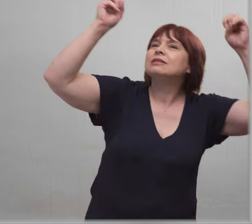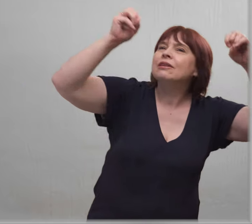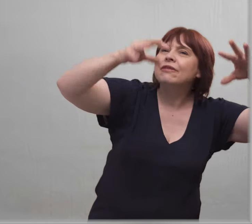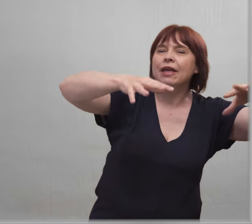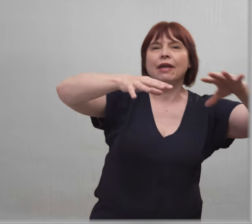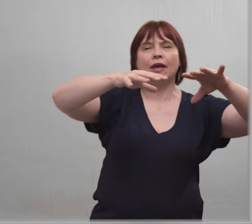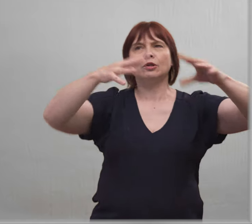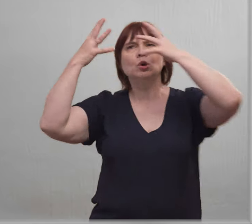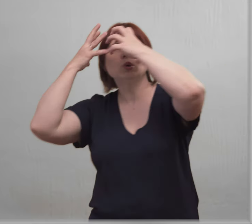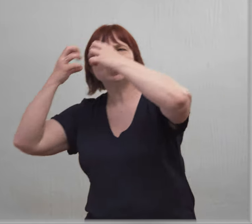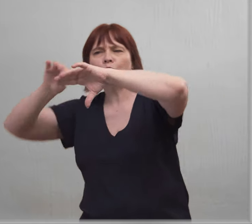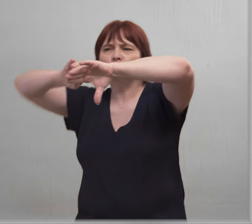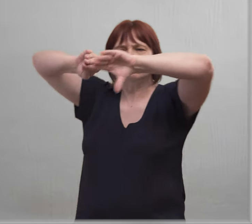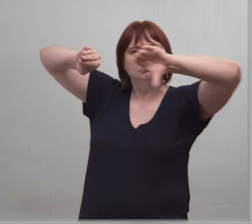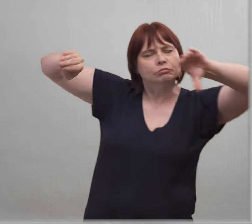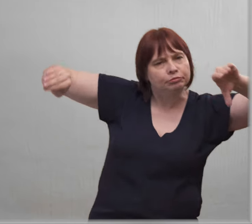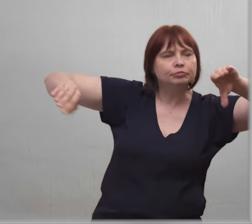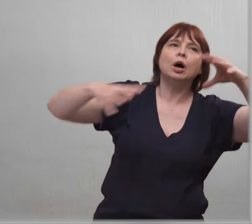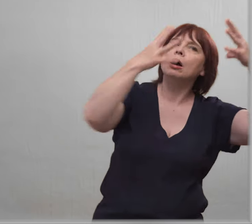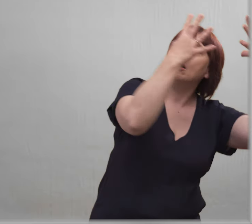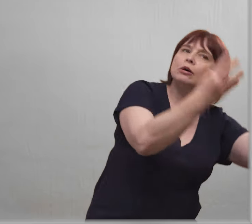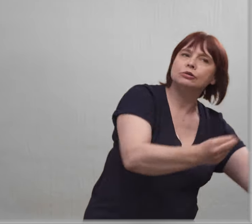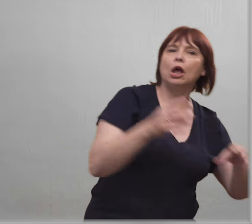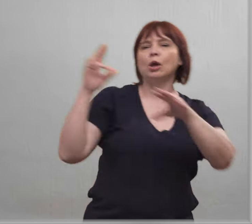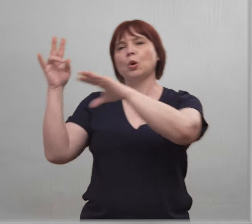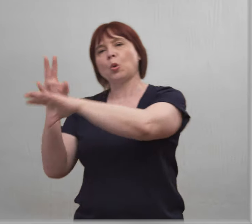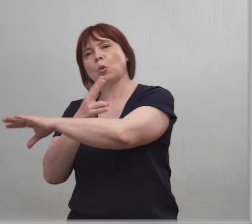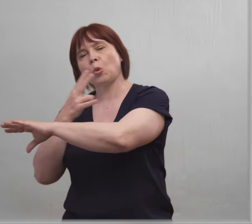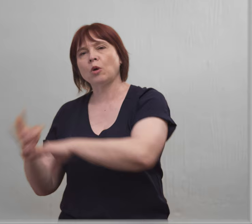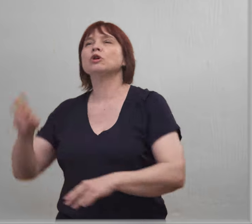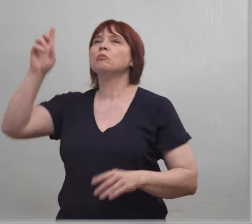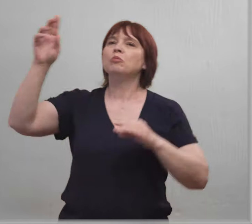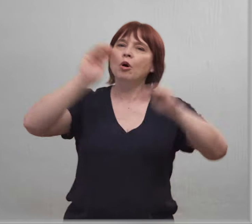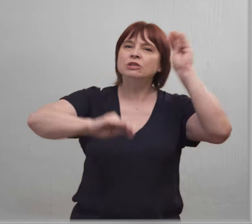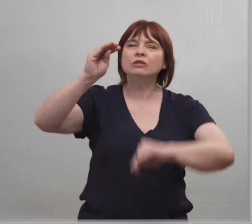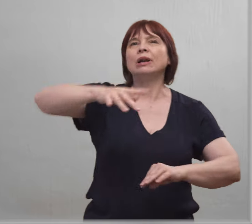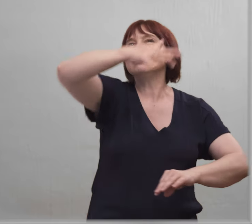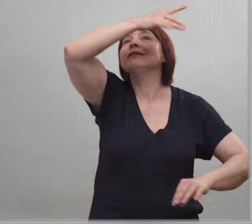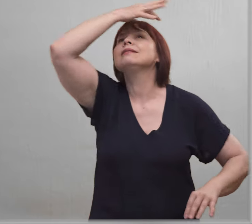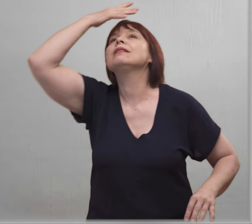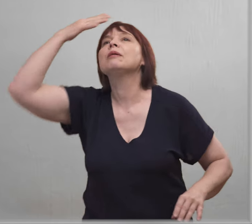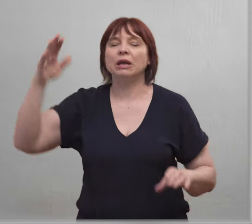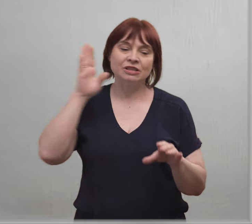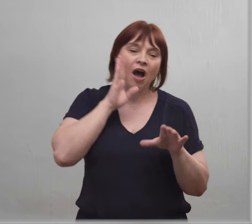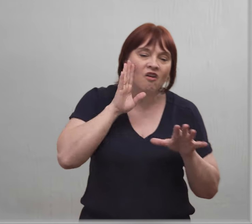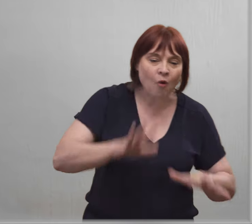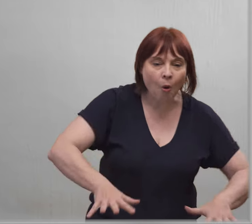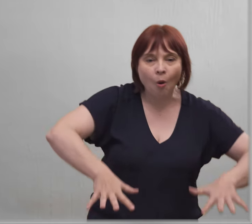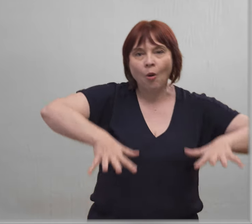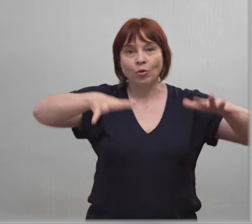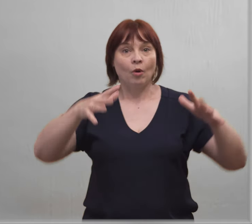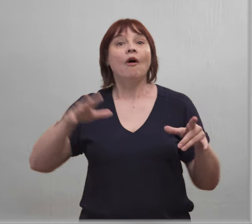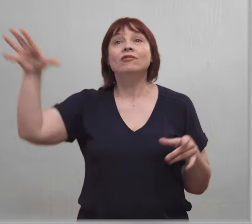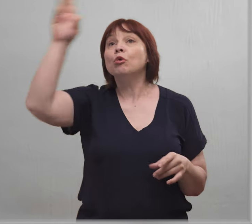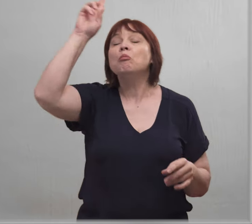и отделил его от тьмы и сказал, это хорошо. Он творит небеса и воду, Он творит землю. И на четвертый